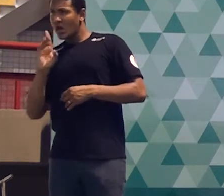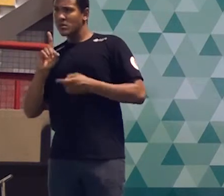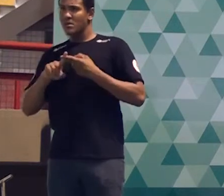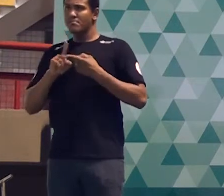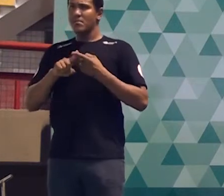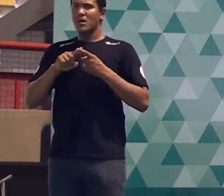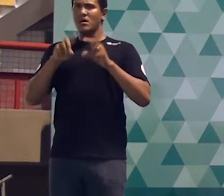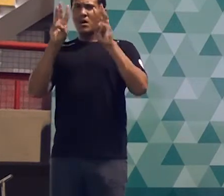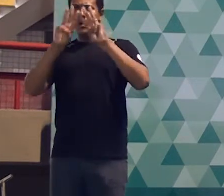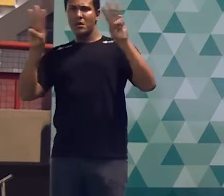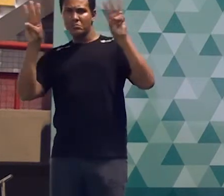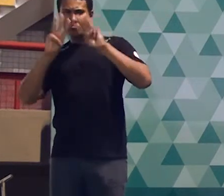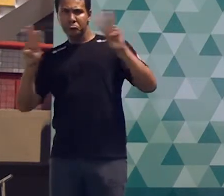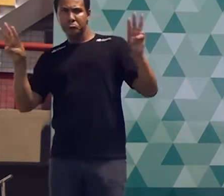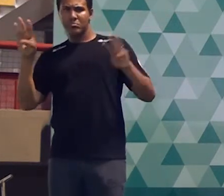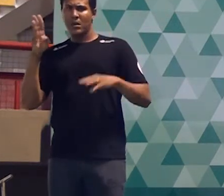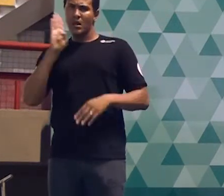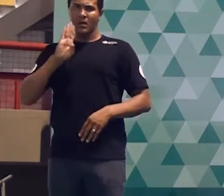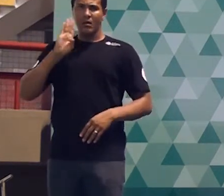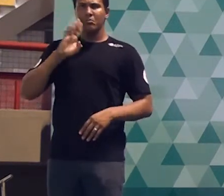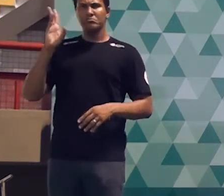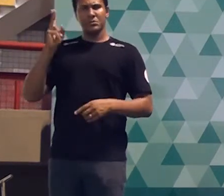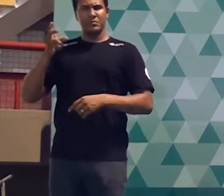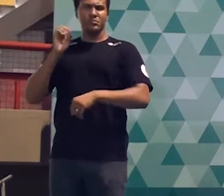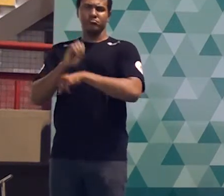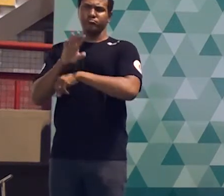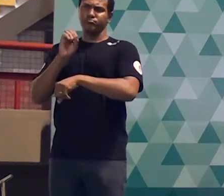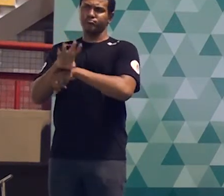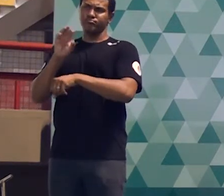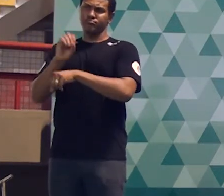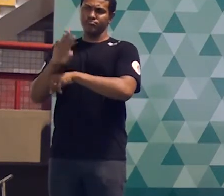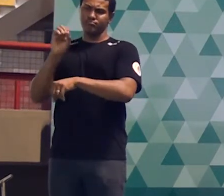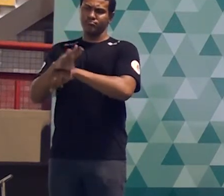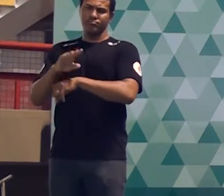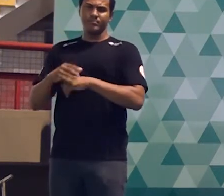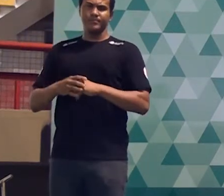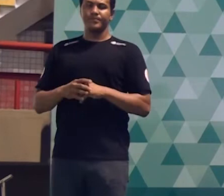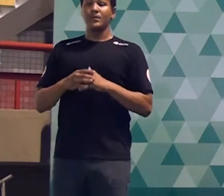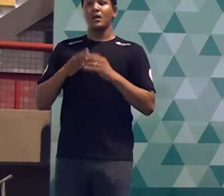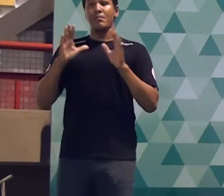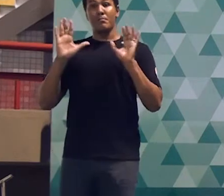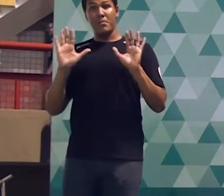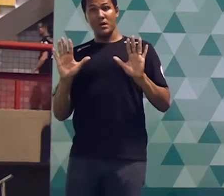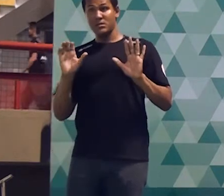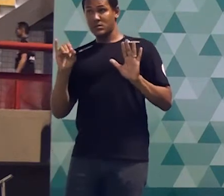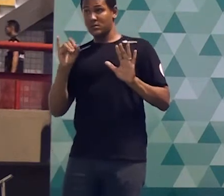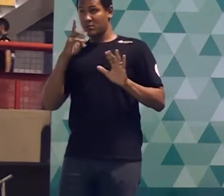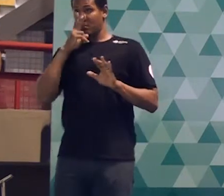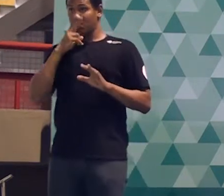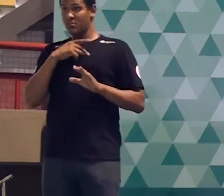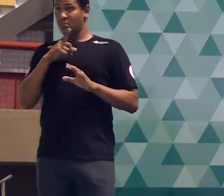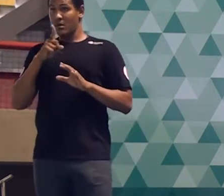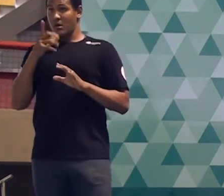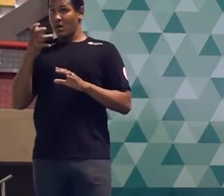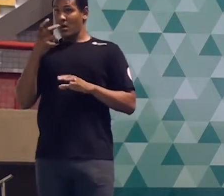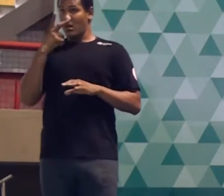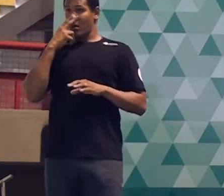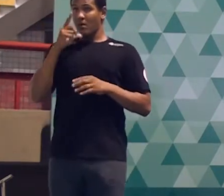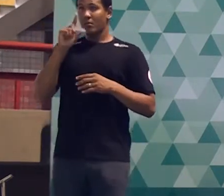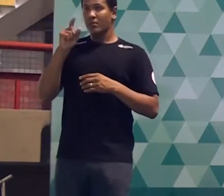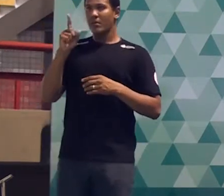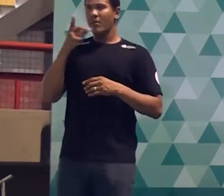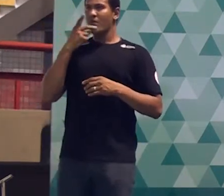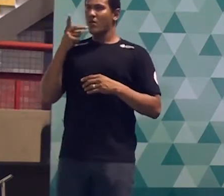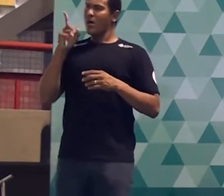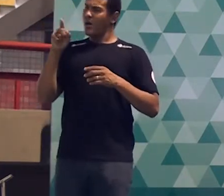eu sempre mando para vocês, tá bom? Apenas quem mandar o convite para que eu adicione, diga só que é meu aluno